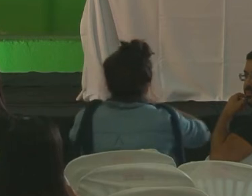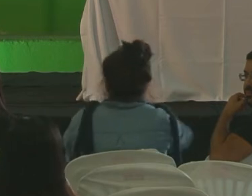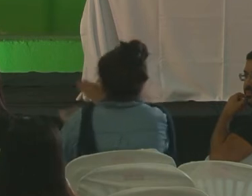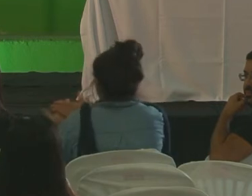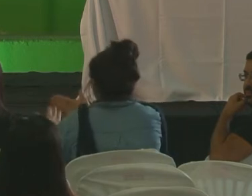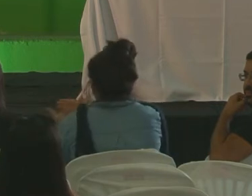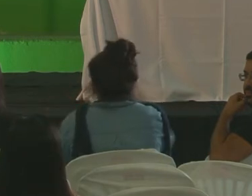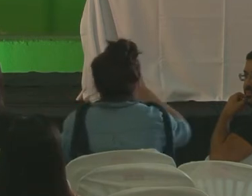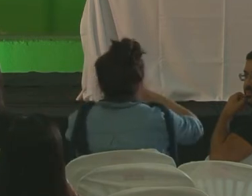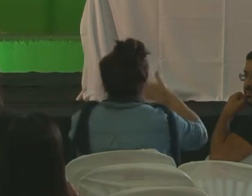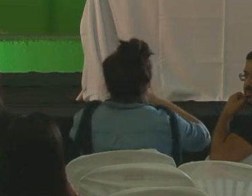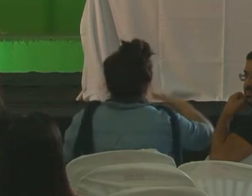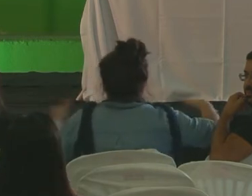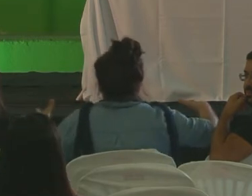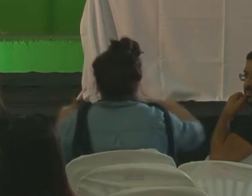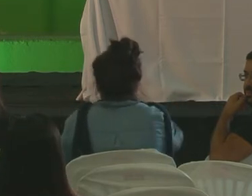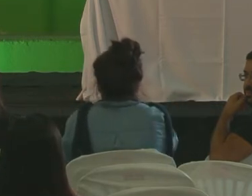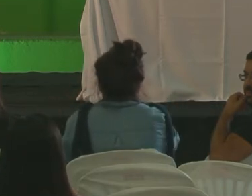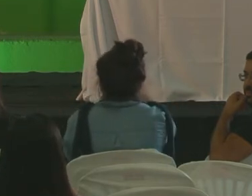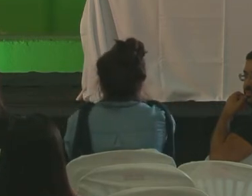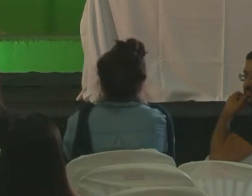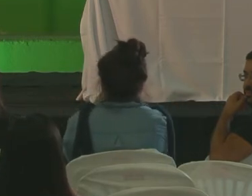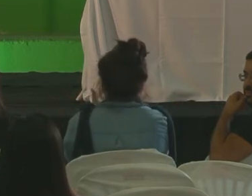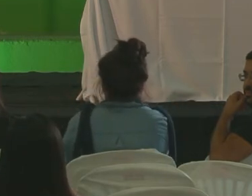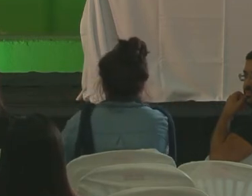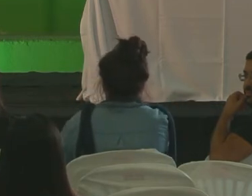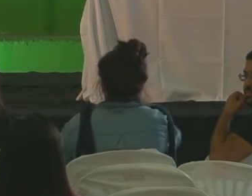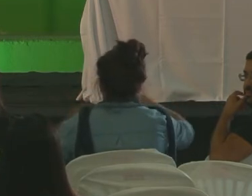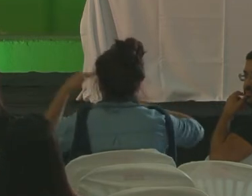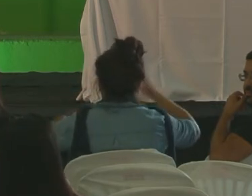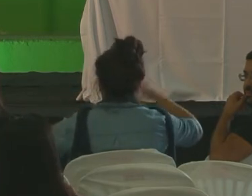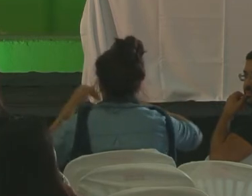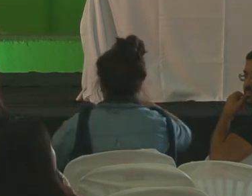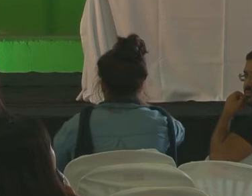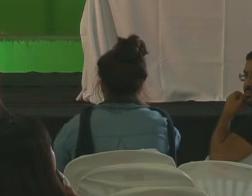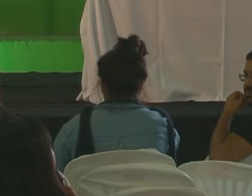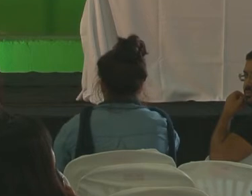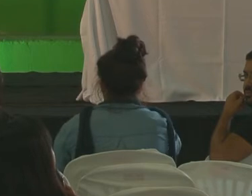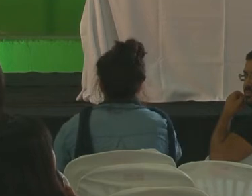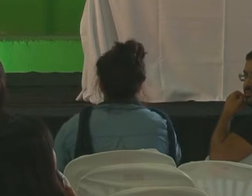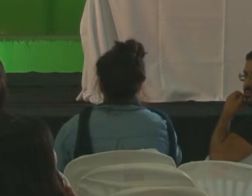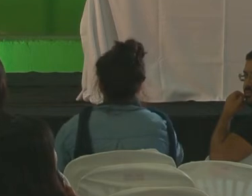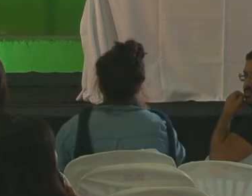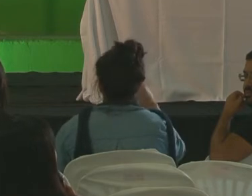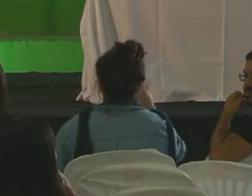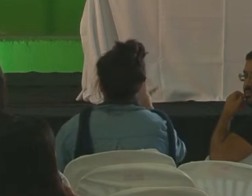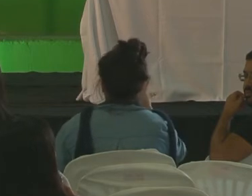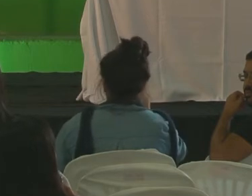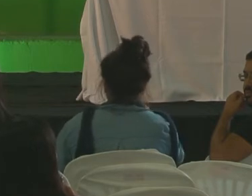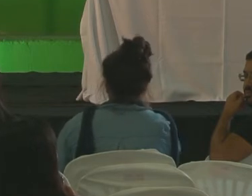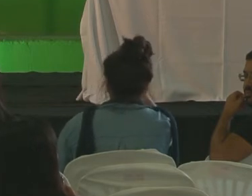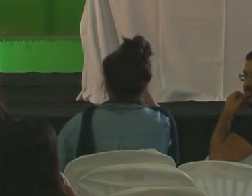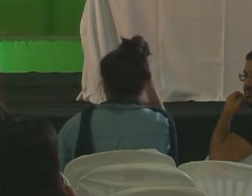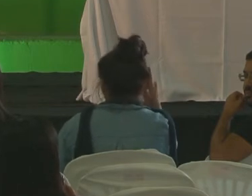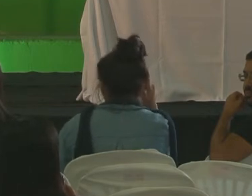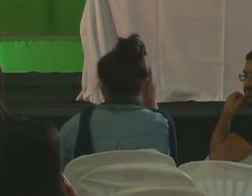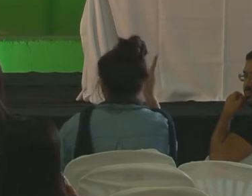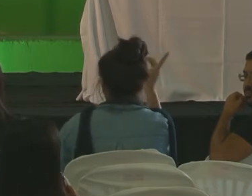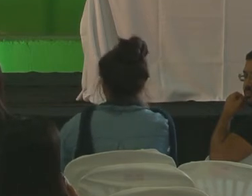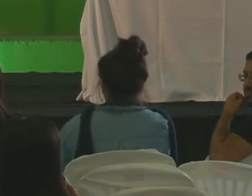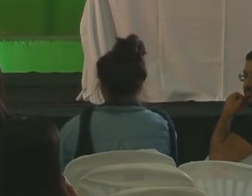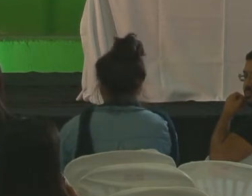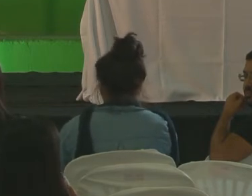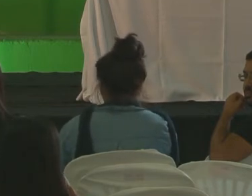na instituição de ensino. E aí, essa empresa tinha uma cota de pessoas com deficiência e eles tiveram uma ideia